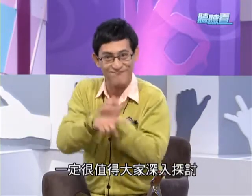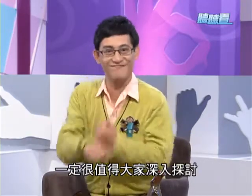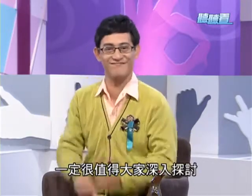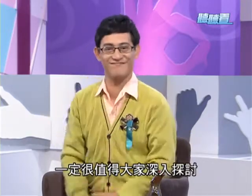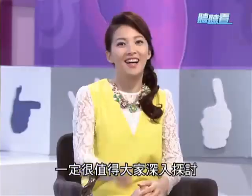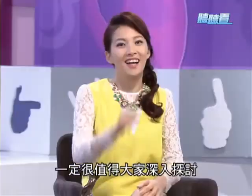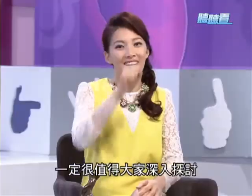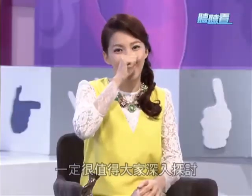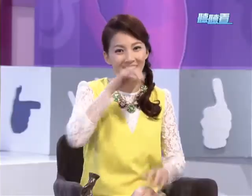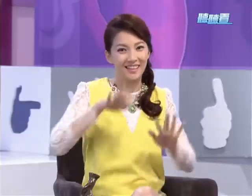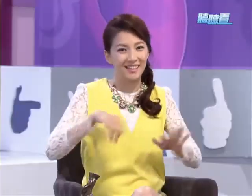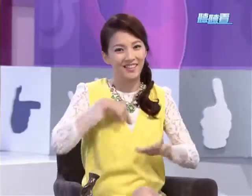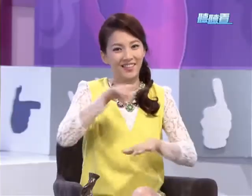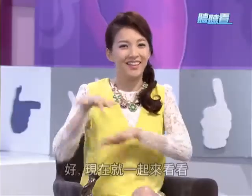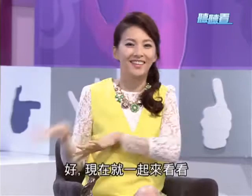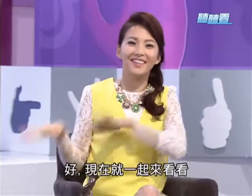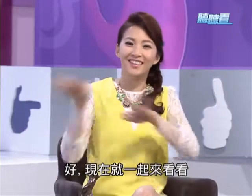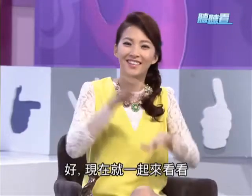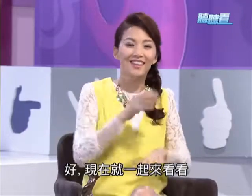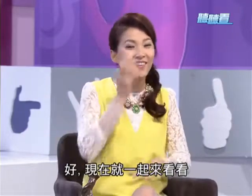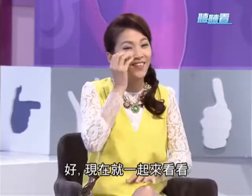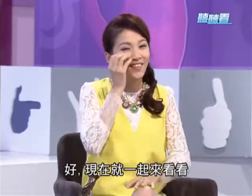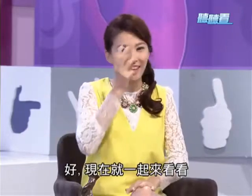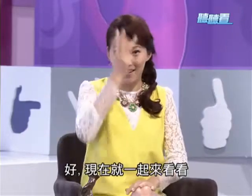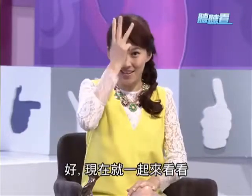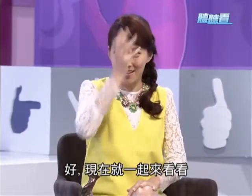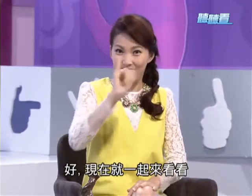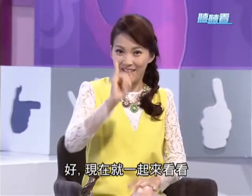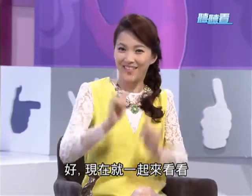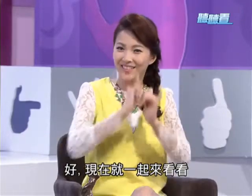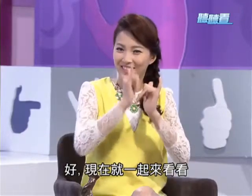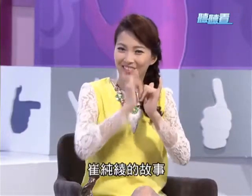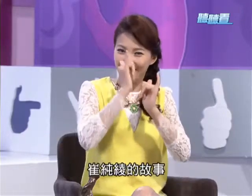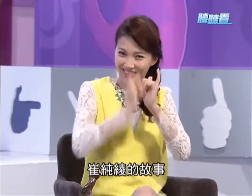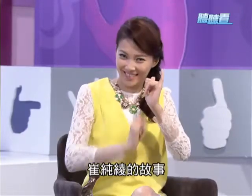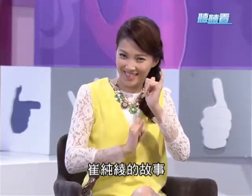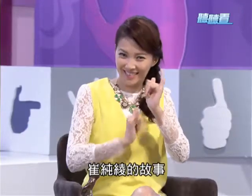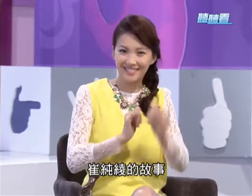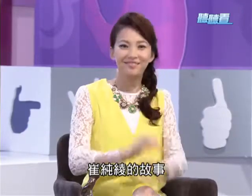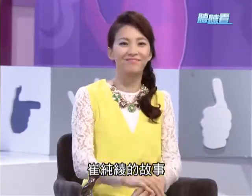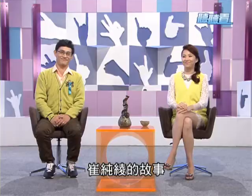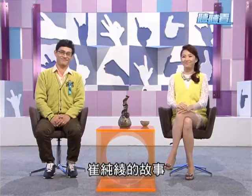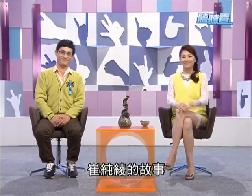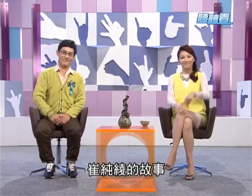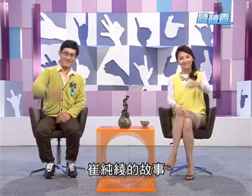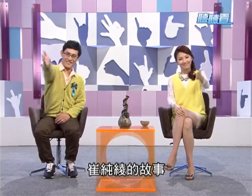讨。 好，现在就一起来看看崔纯林的故事， 请